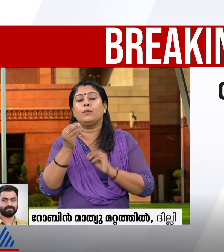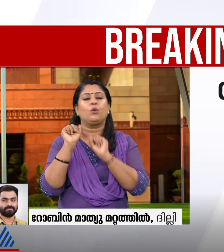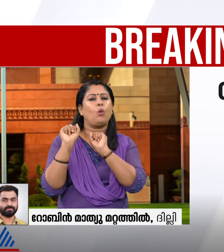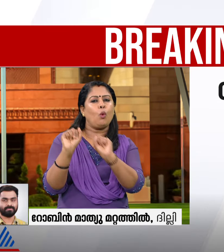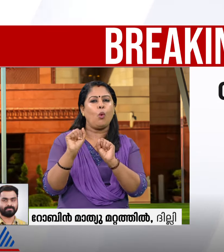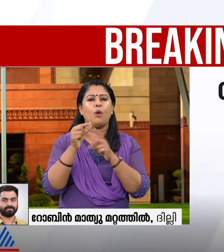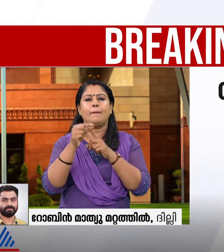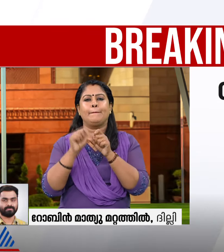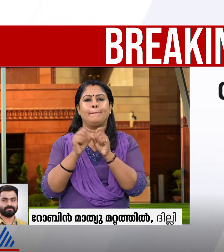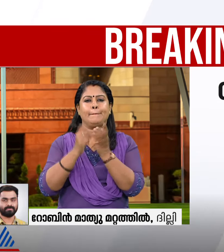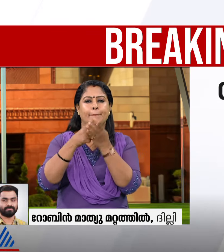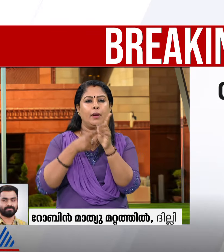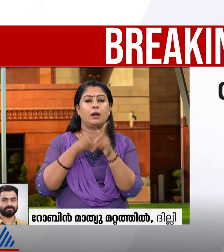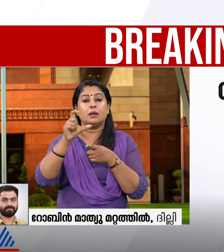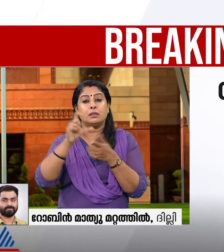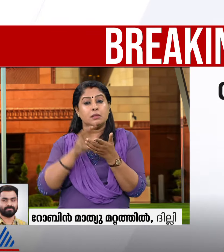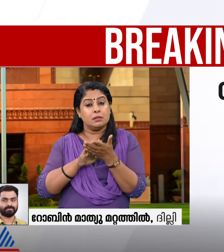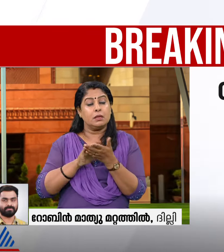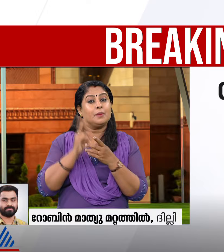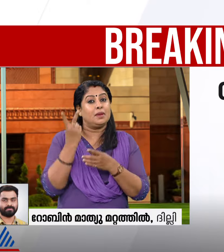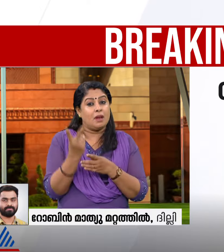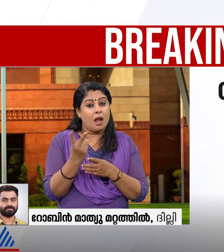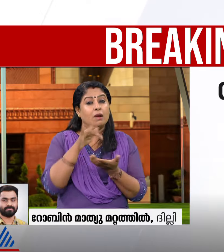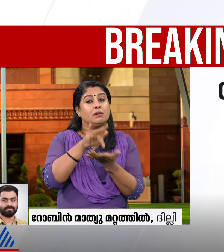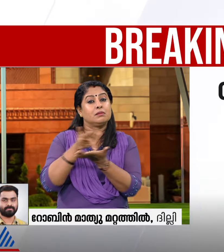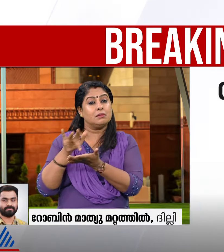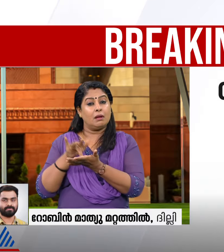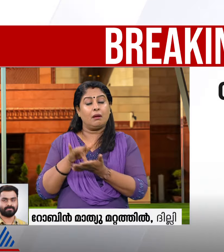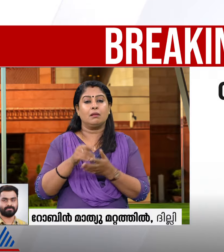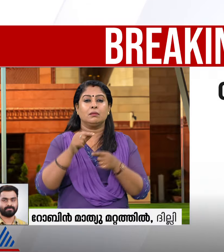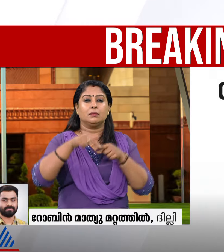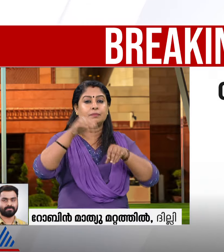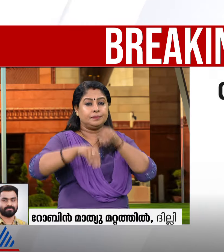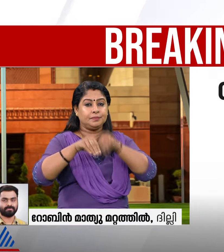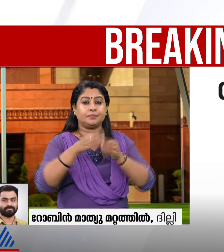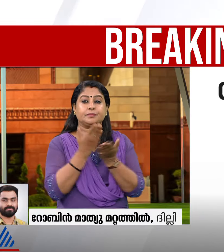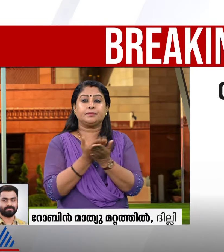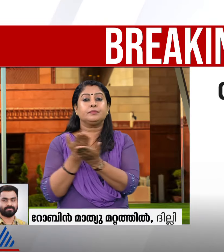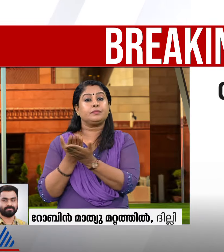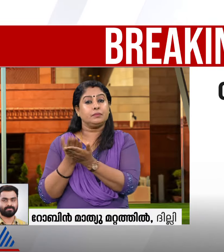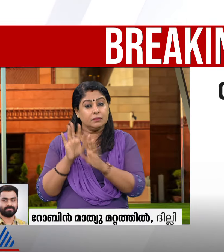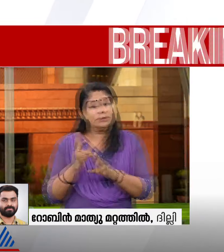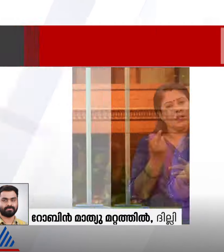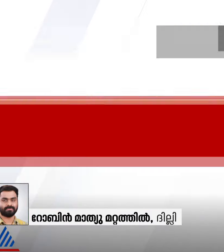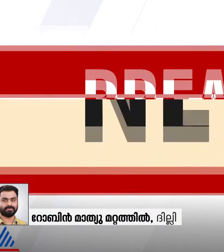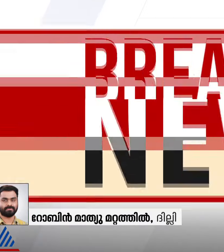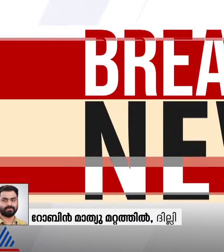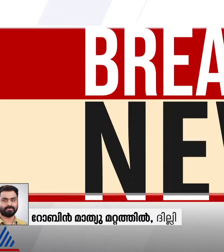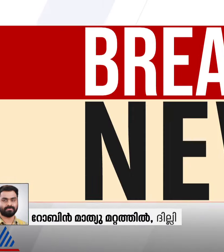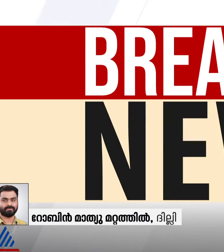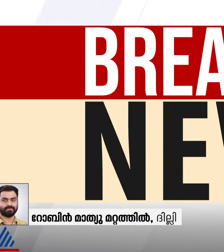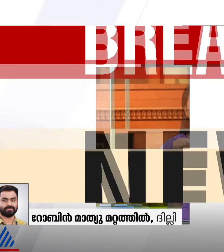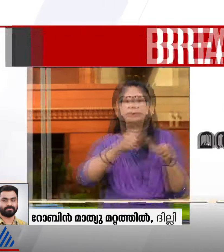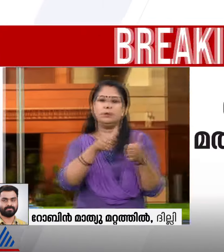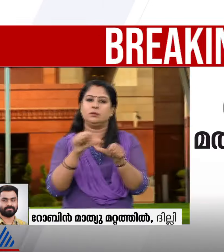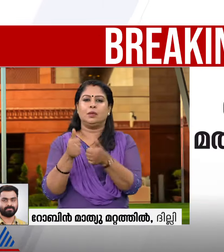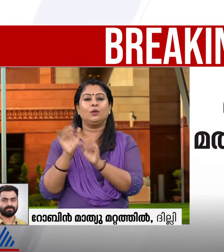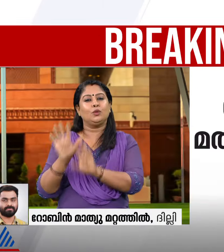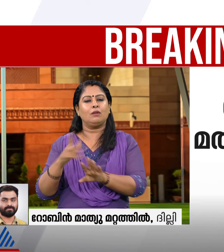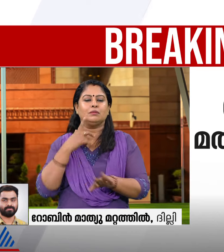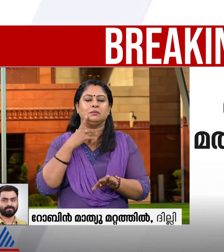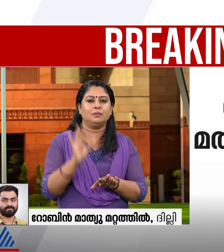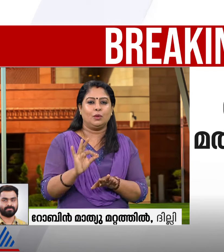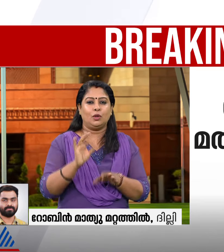രണ്ട് മണ്ഡലങ്ങളിൽ ഒരേ സമയം തെരഞ്ഞെടുപ്പിൽ മത്സരിച്ചിരുന്ന രണ്ട് സീറ്റുകളിലും അദ്ദേഹത്തിന് വിജയിക്കാൻ കഴിഞ്ഞിട്ടുണ്ട് എന്നതാണ് ഏറ്റവും പ്രധാനപ്പെട്ട കാര്യം. മറ്റൊന്ന്